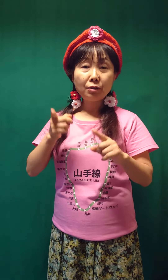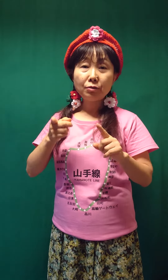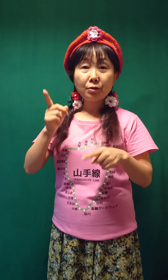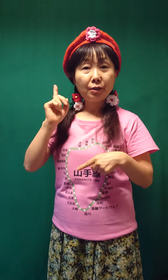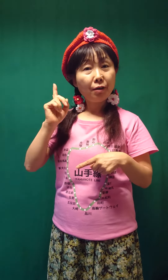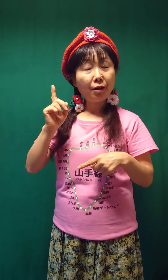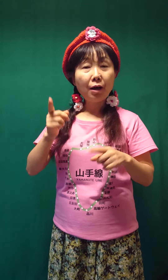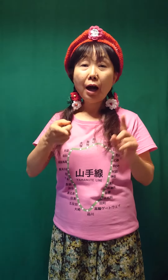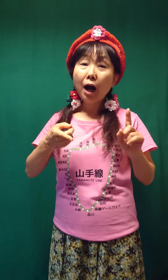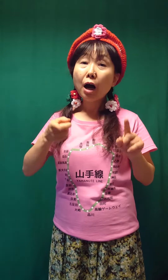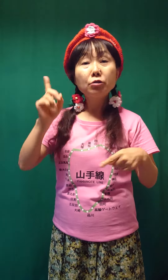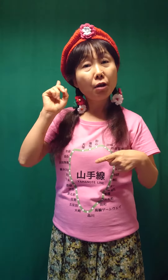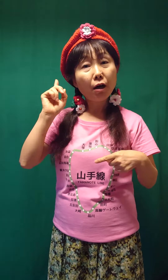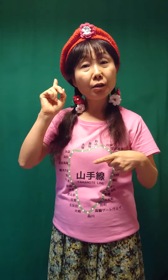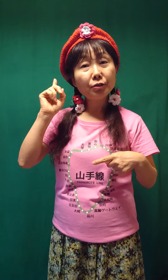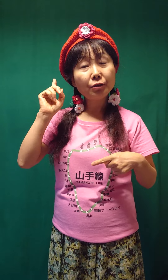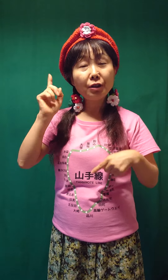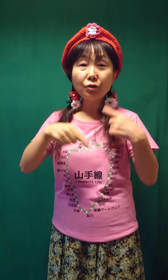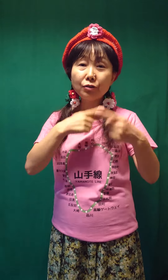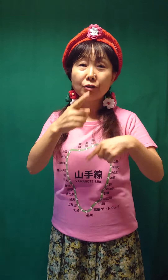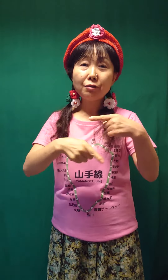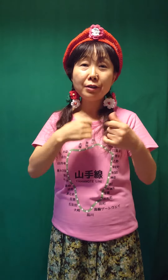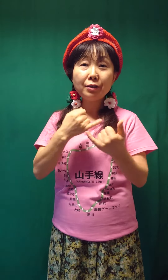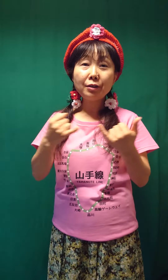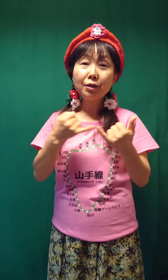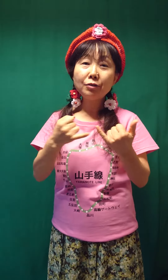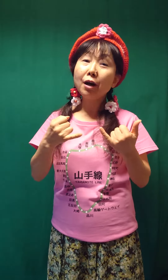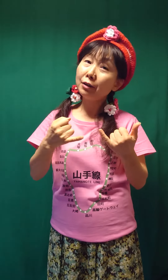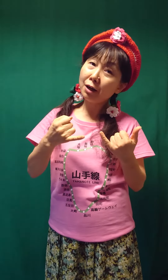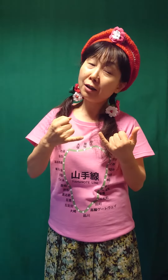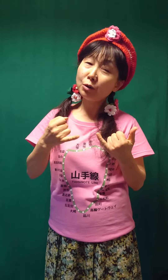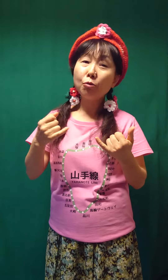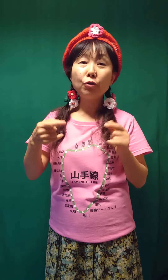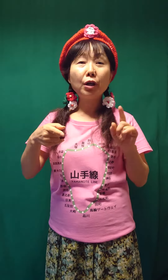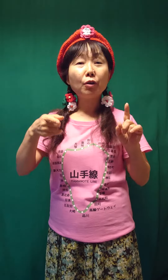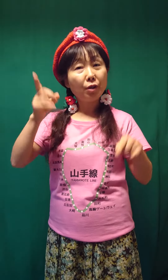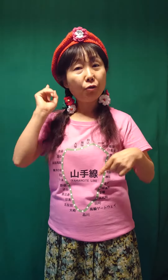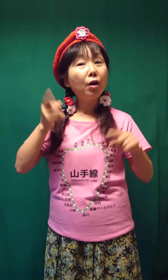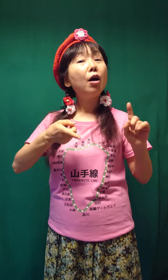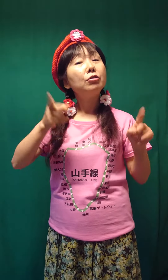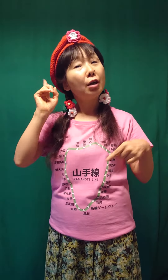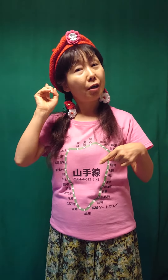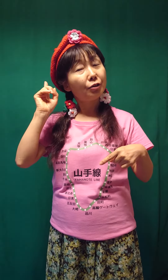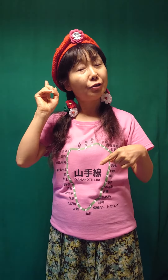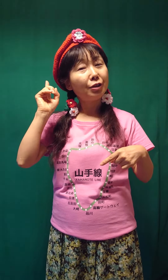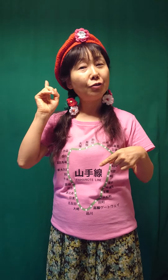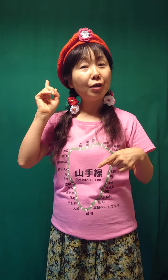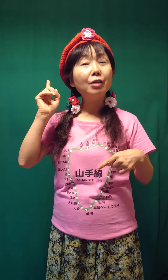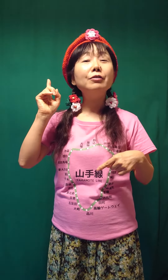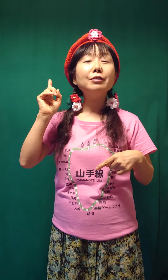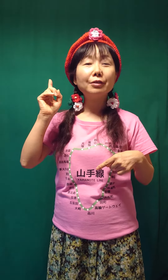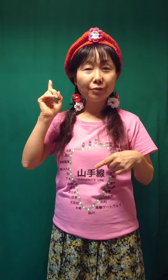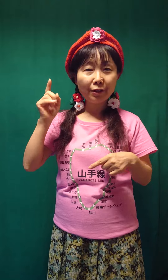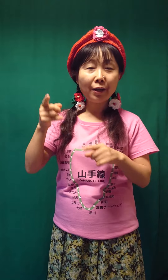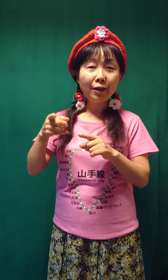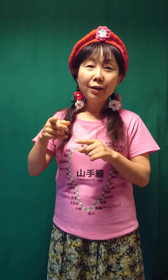るんで、なんかはぐらかすっていう手話に似てるかなと思うんだけどね。これはぐらかすっていうのがあるんですけどね、